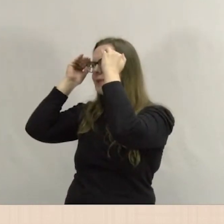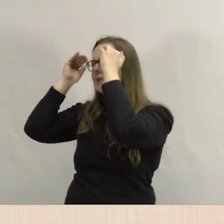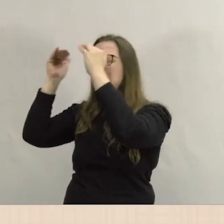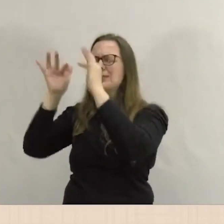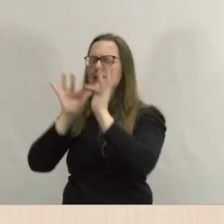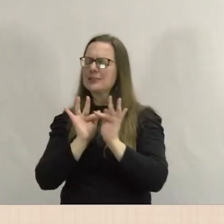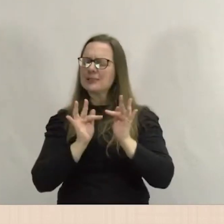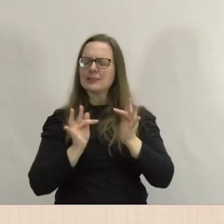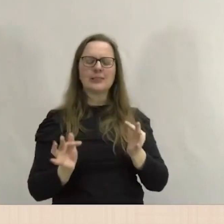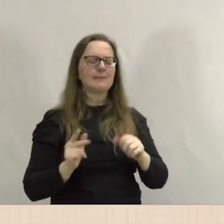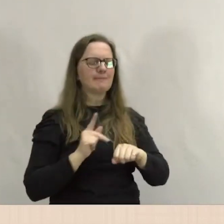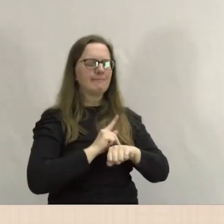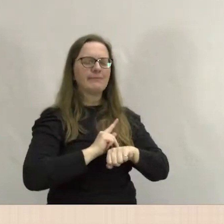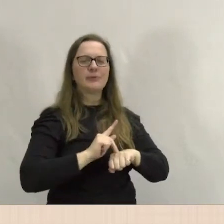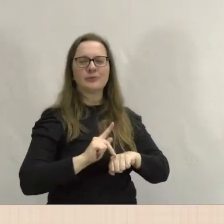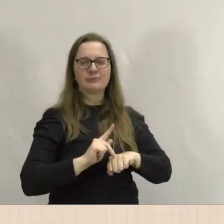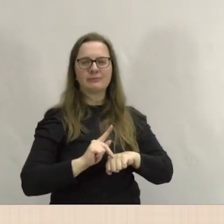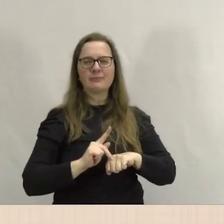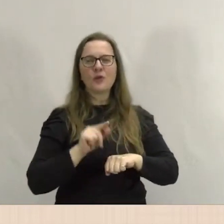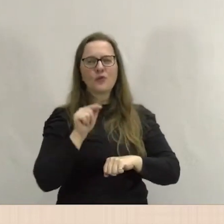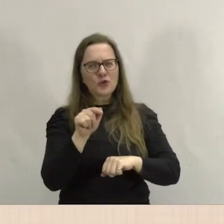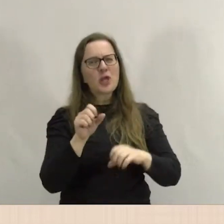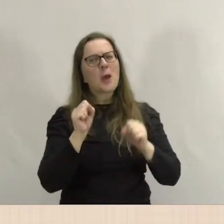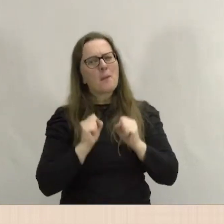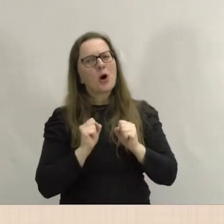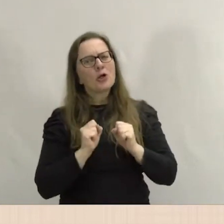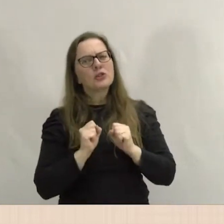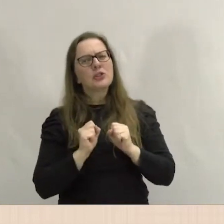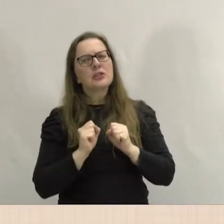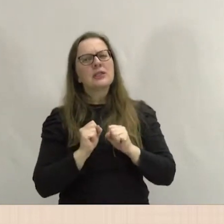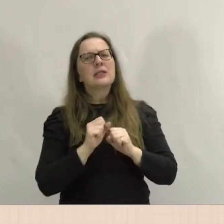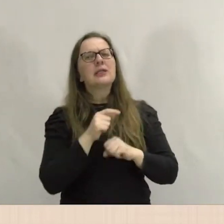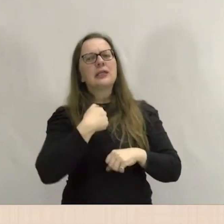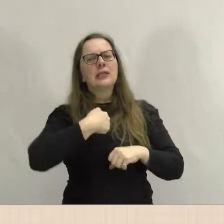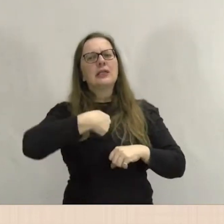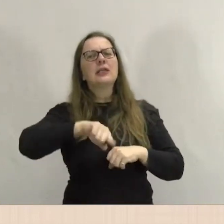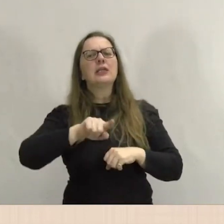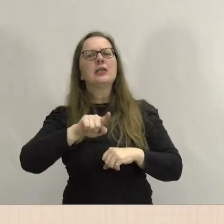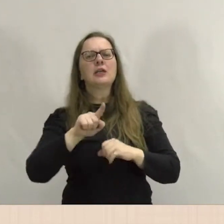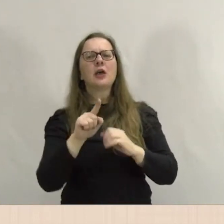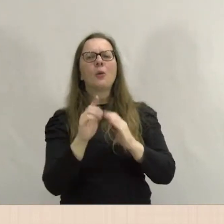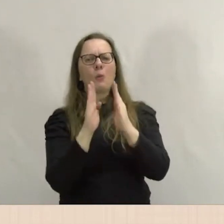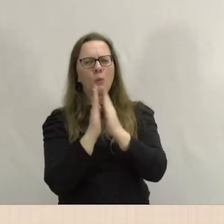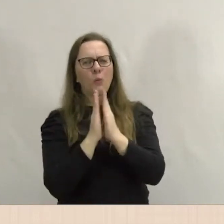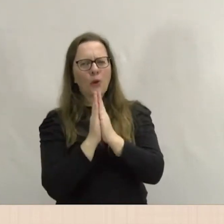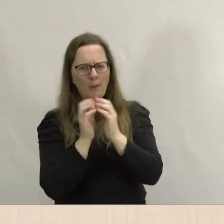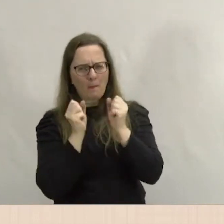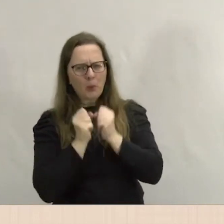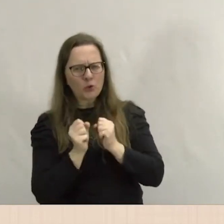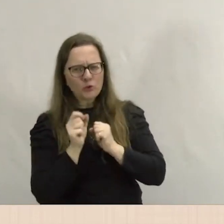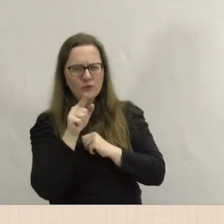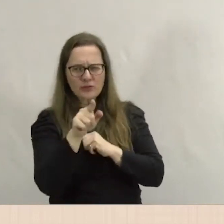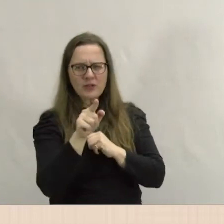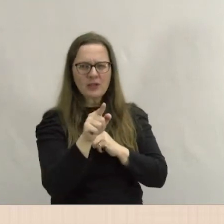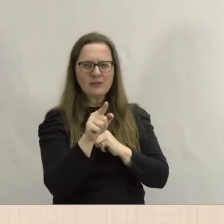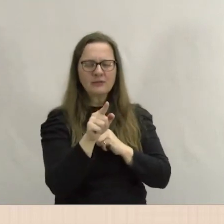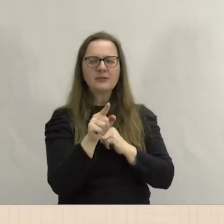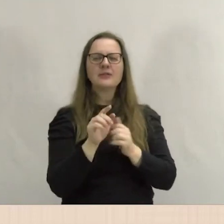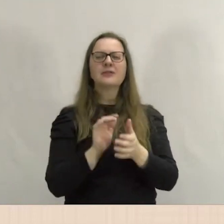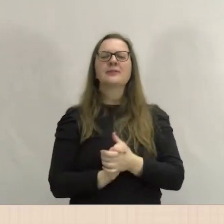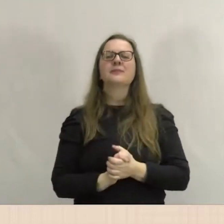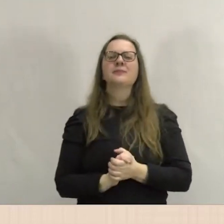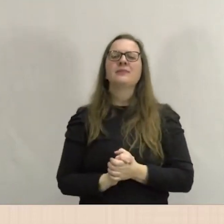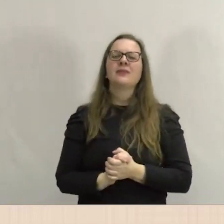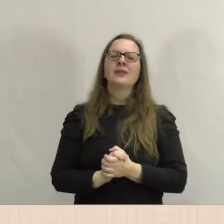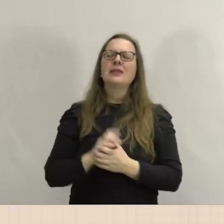posso orar por você? O Senhor nos deu a imersão na palavra, coisa maravilhosa. E o Senhor nos deu